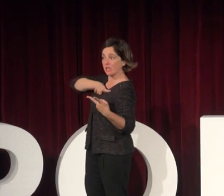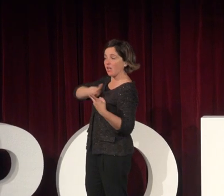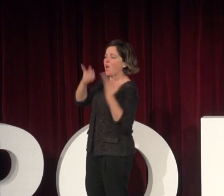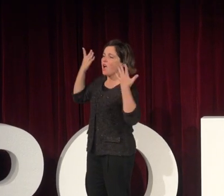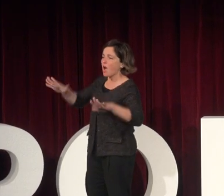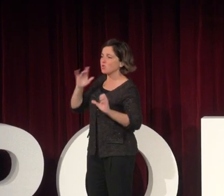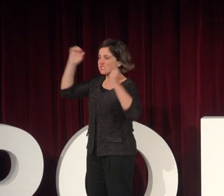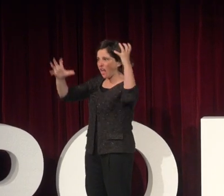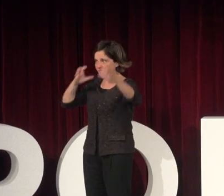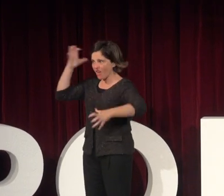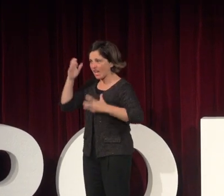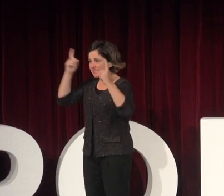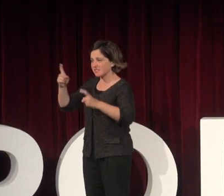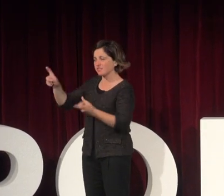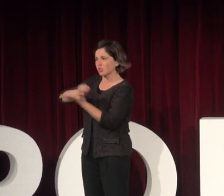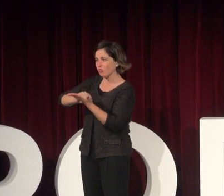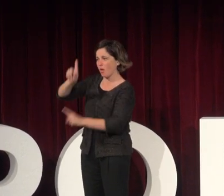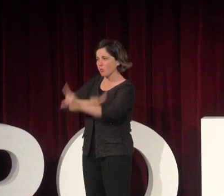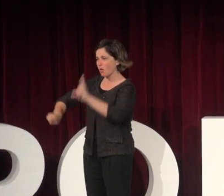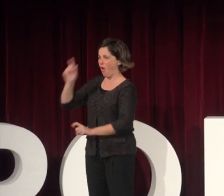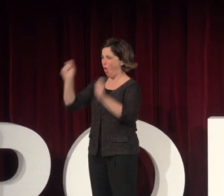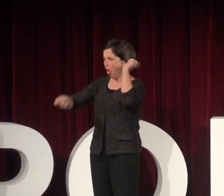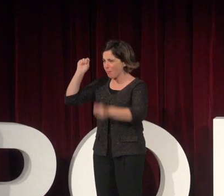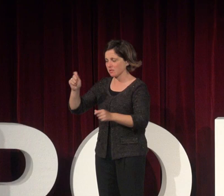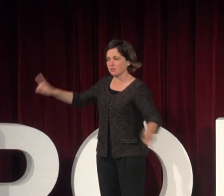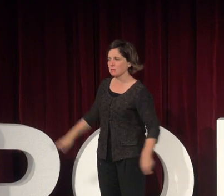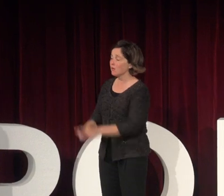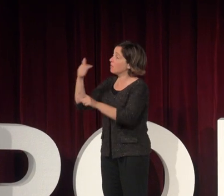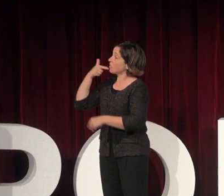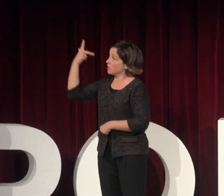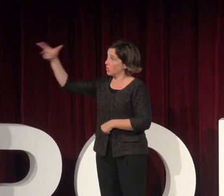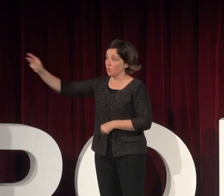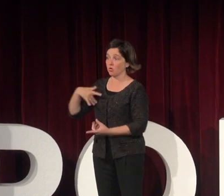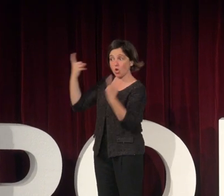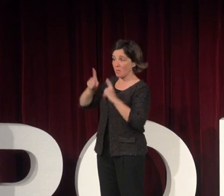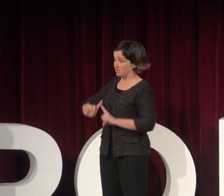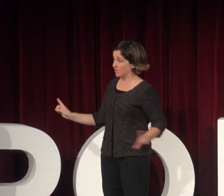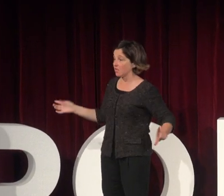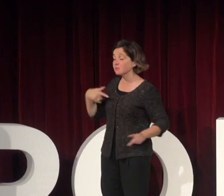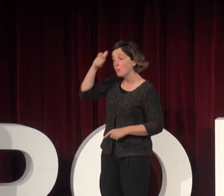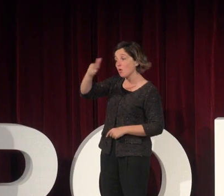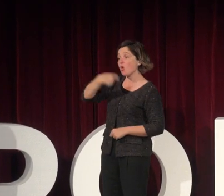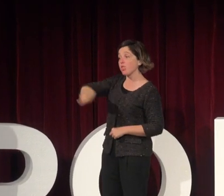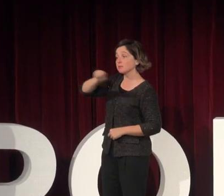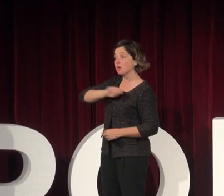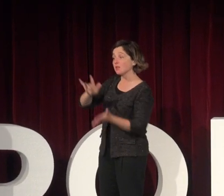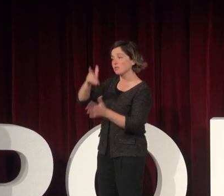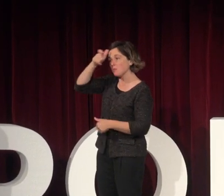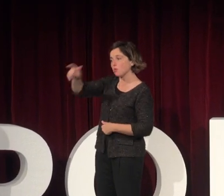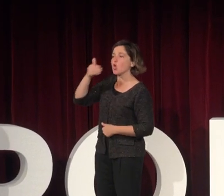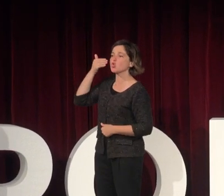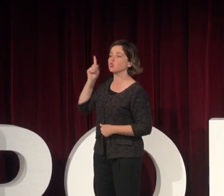aunque los salvajes pretendan resolver los problemas a golpes, les vamos a decir que este pueblo, el pueblo español, es un